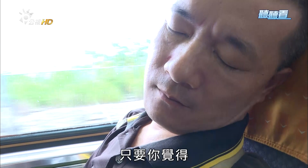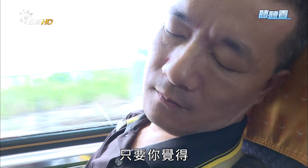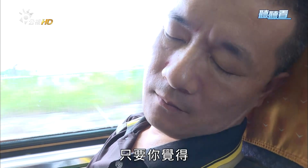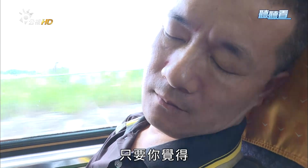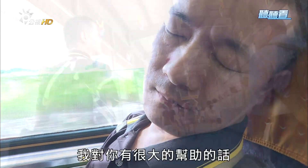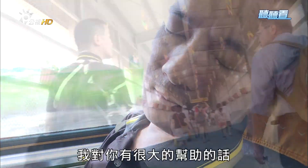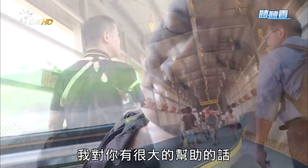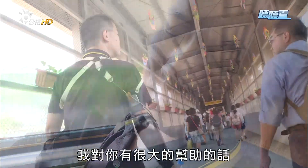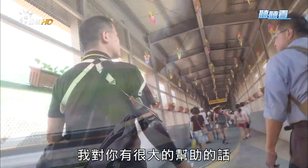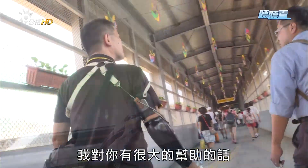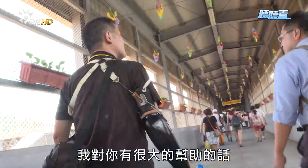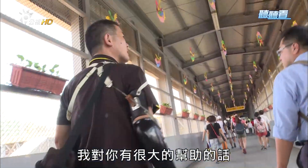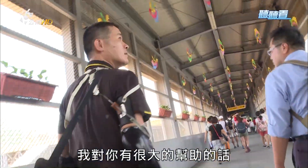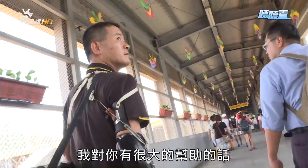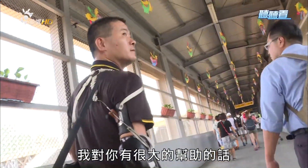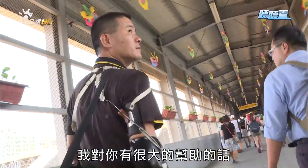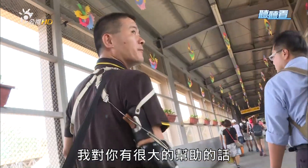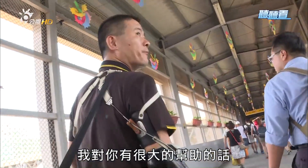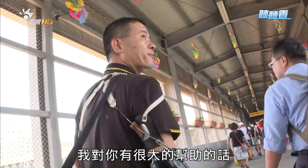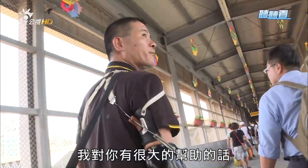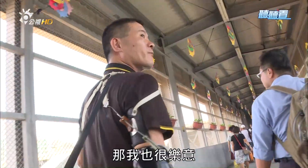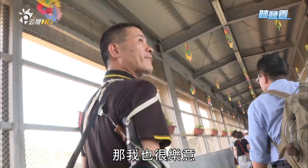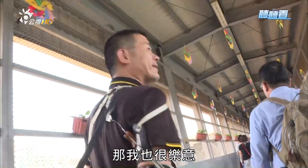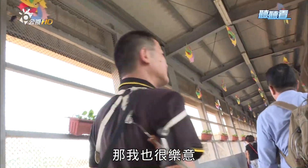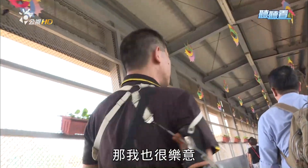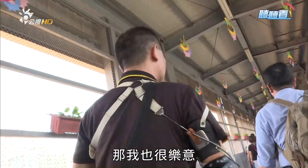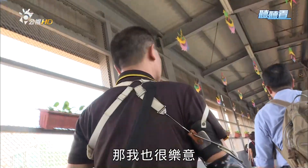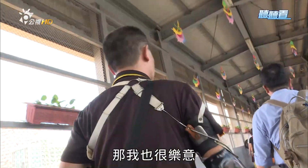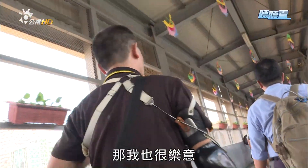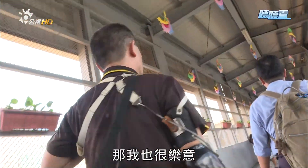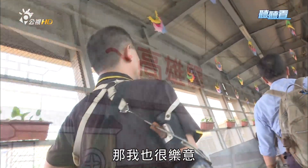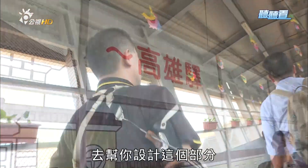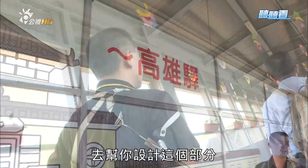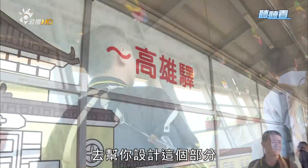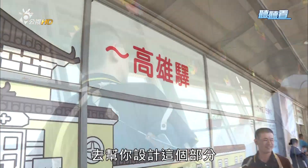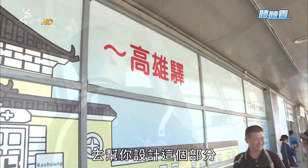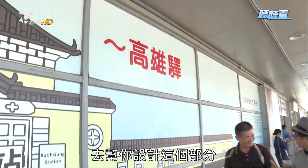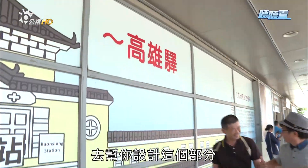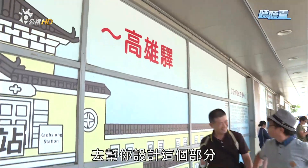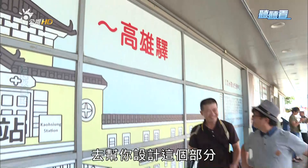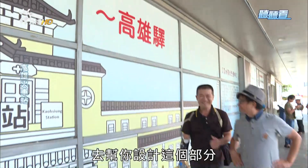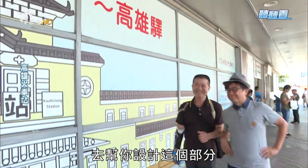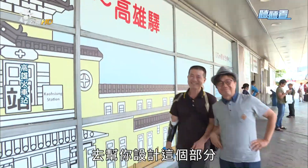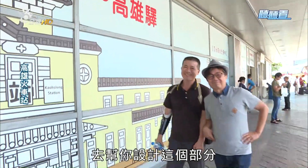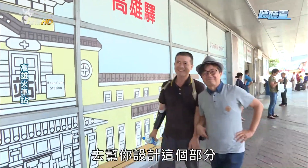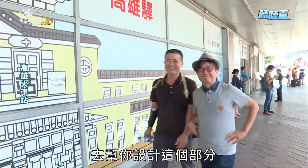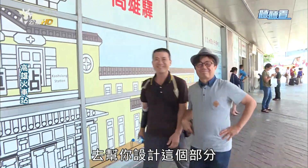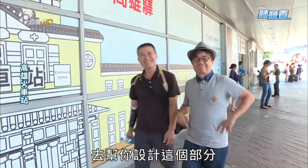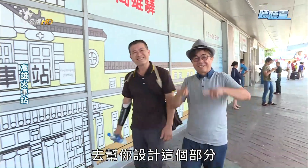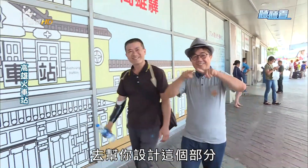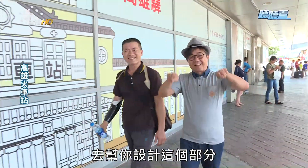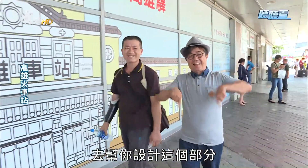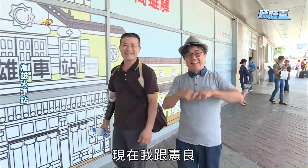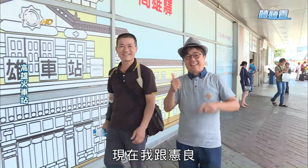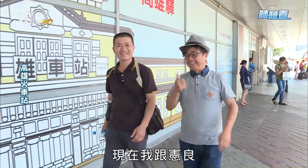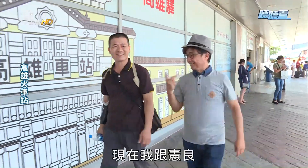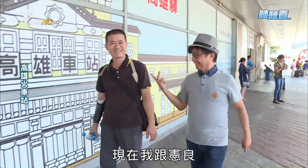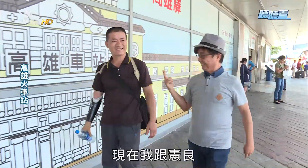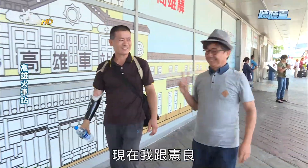觉得我对你有很大的帮助的话，那我也很乐意去帮你设计这个部分。 现在我跟宪